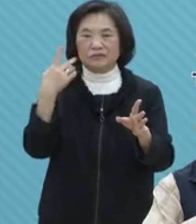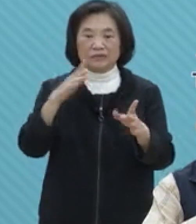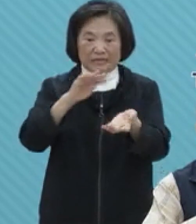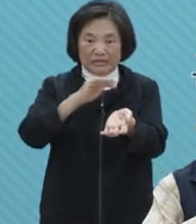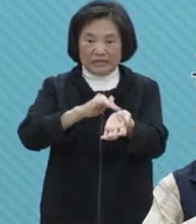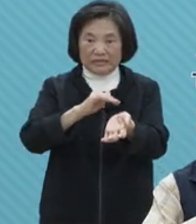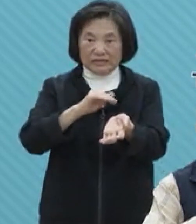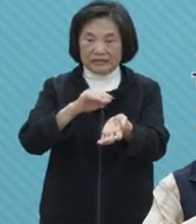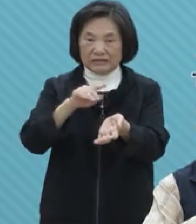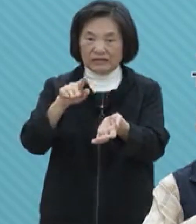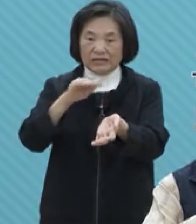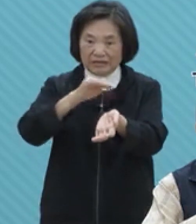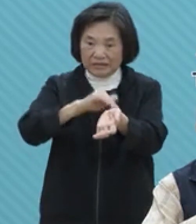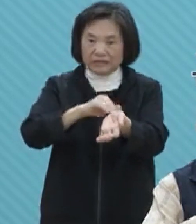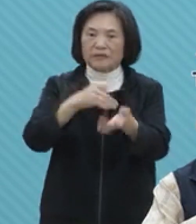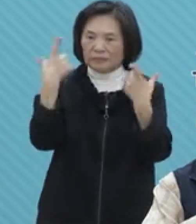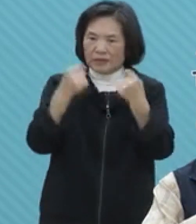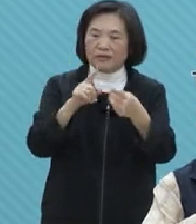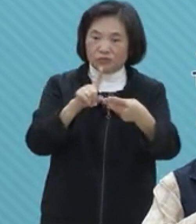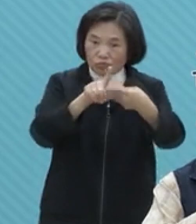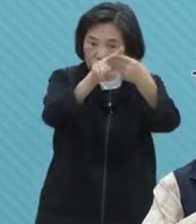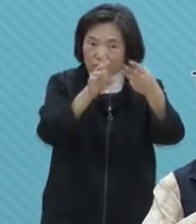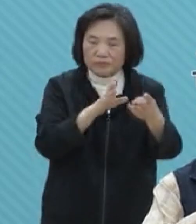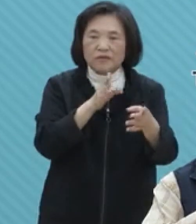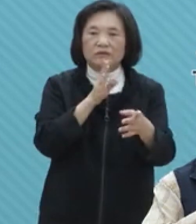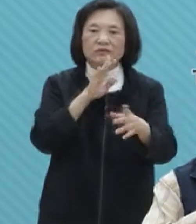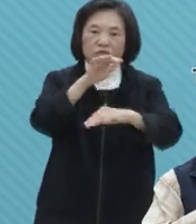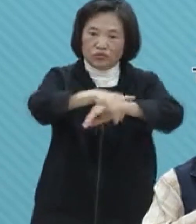就是医生是要救人的，不是要赚